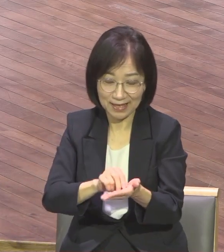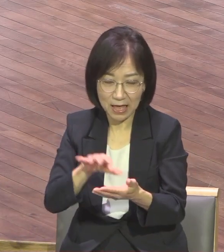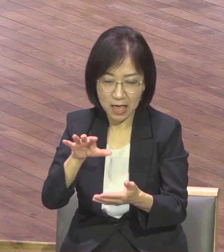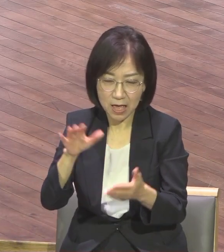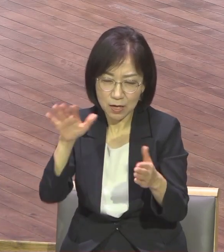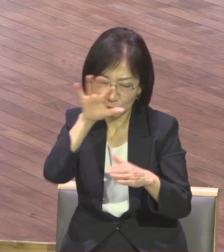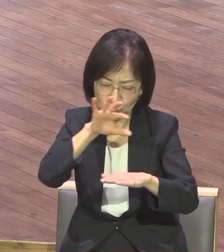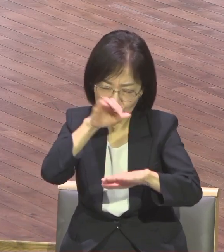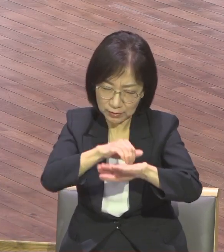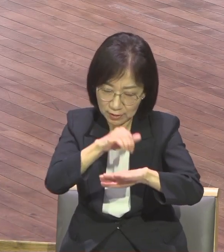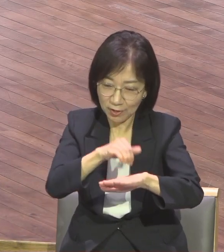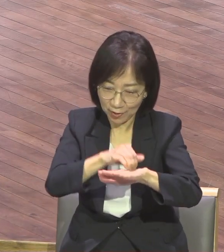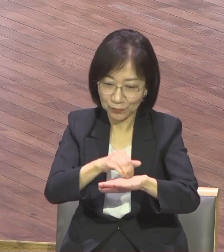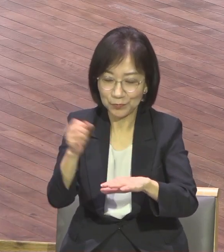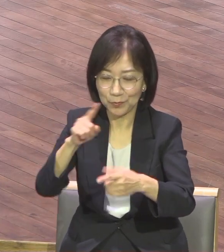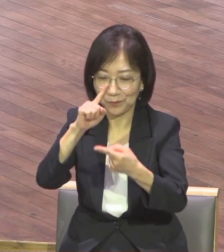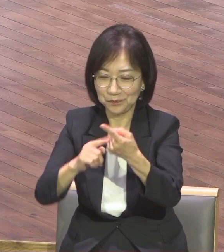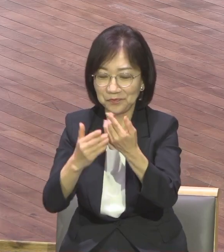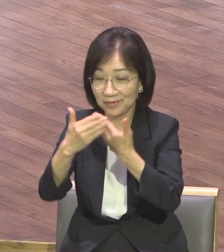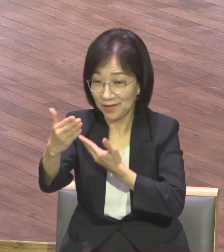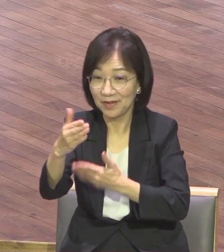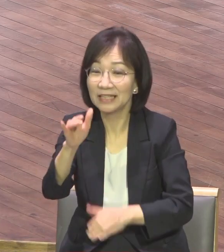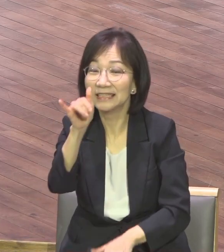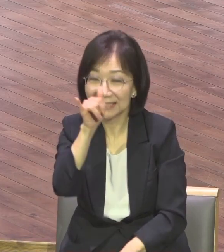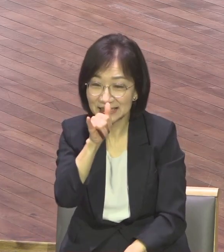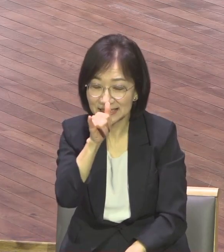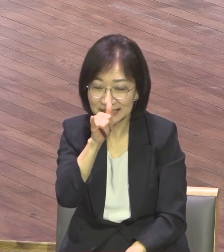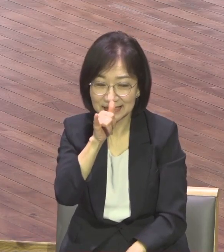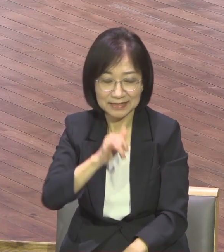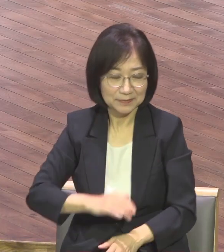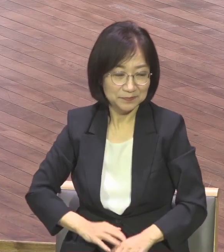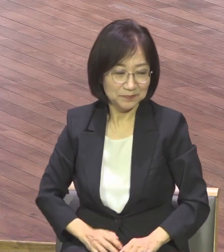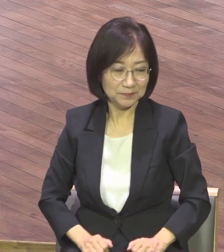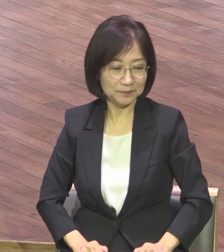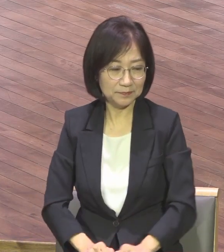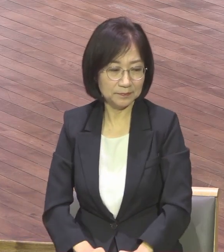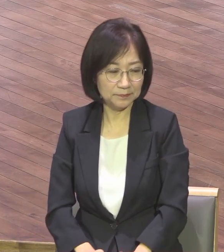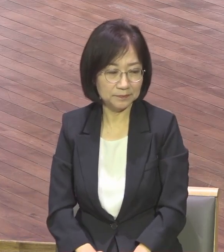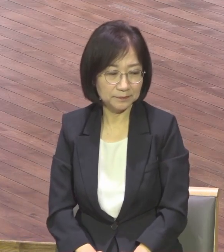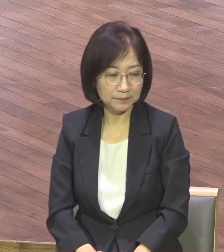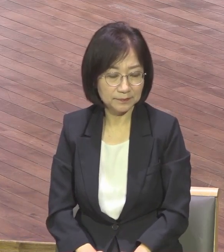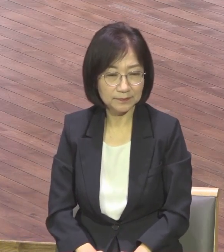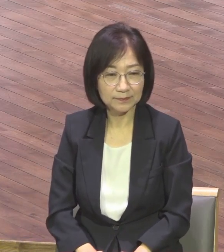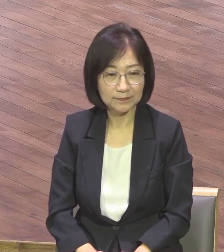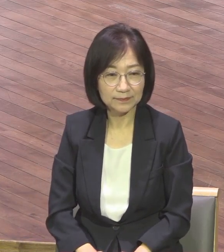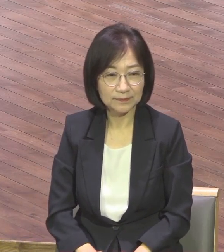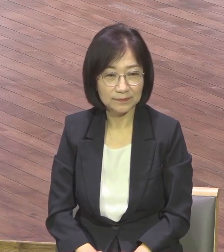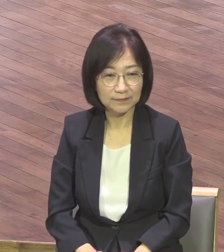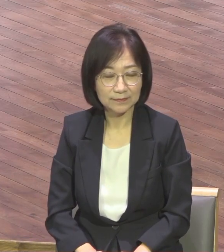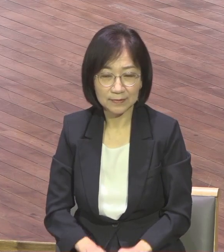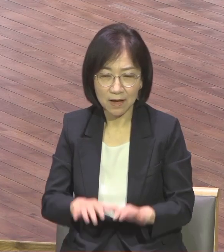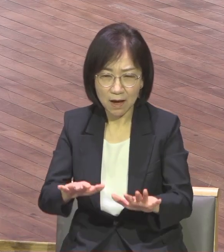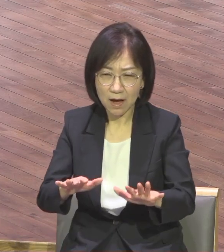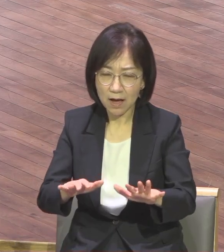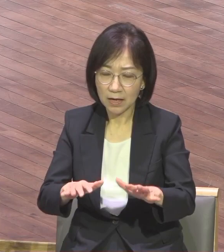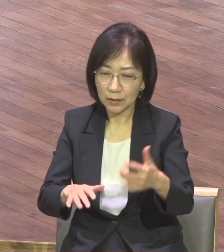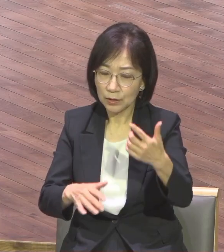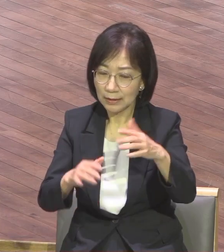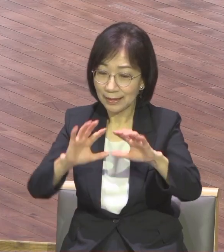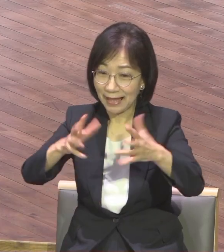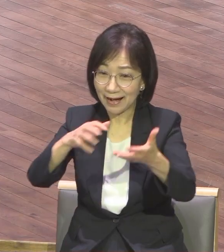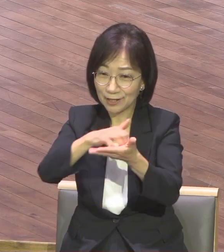대회를 진행하면서 메시지를 받았습니다. 현장에 이 참석한